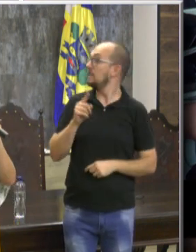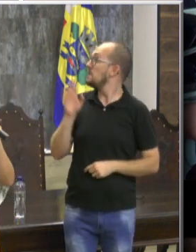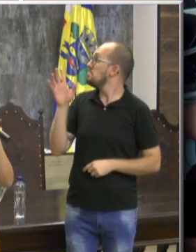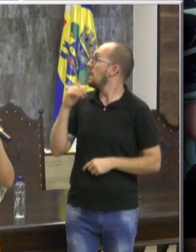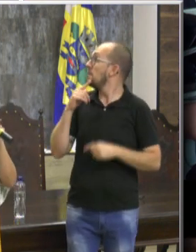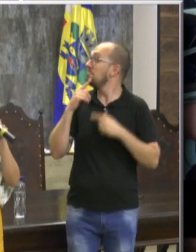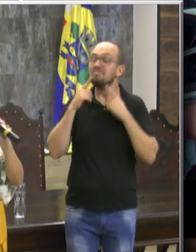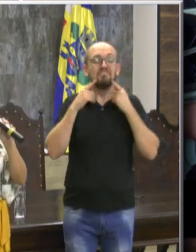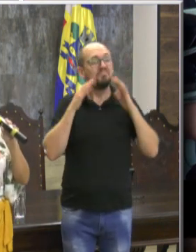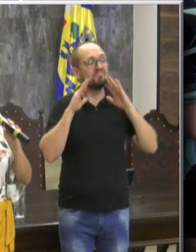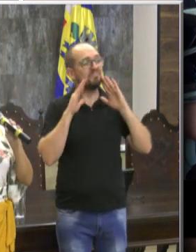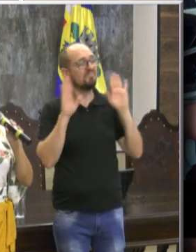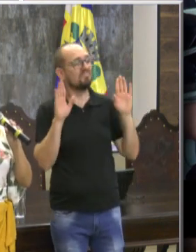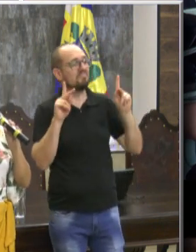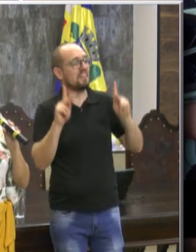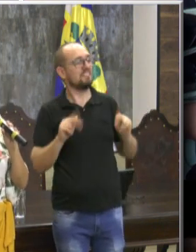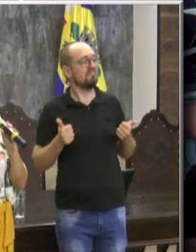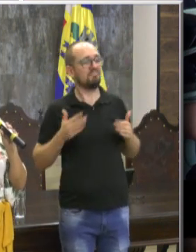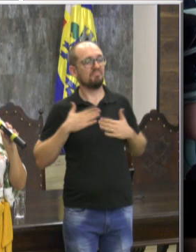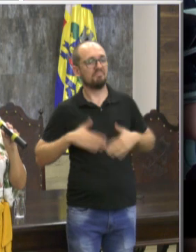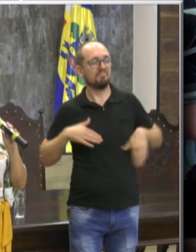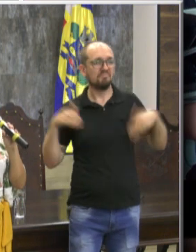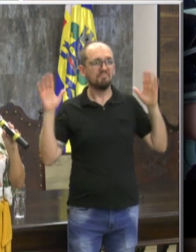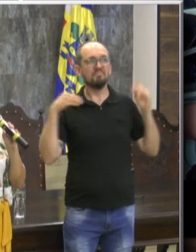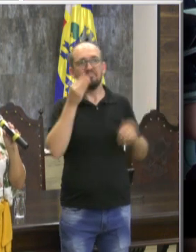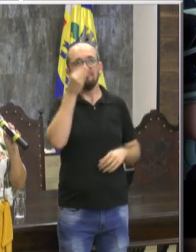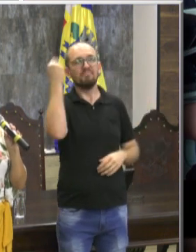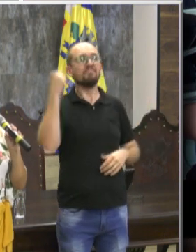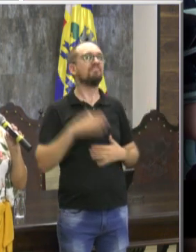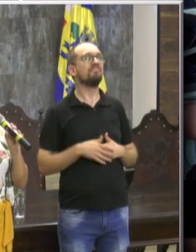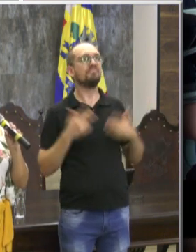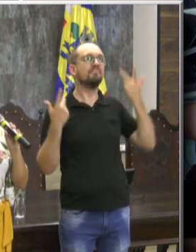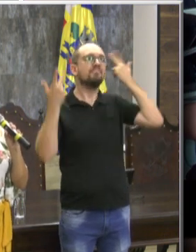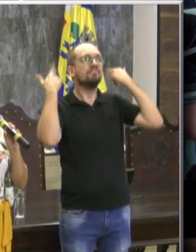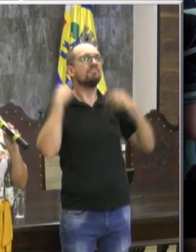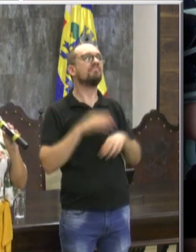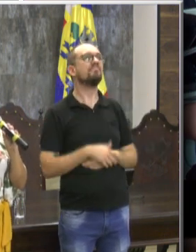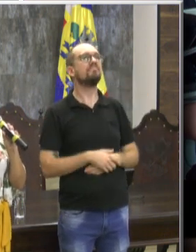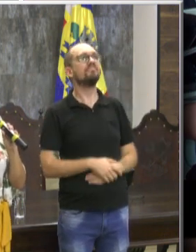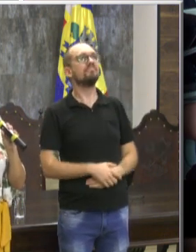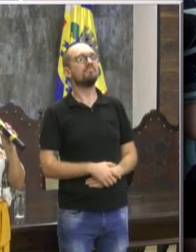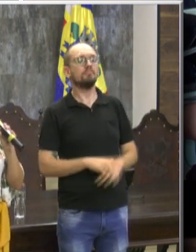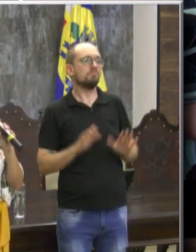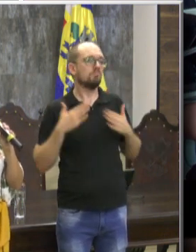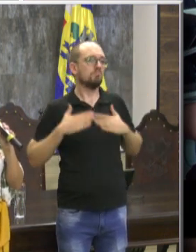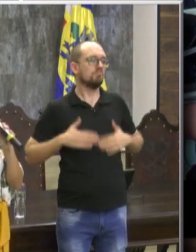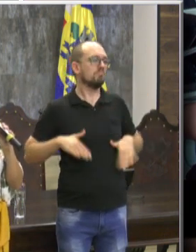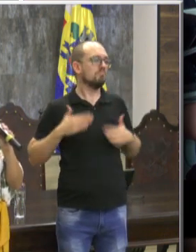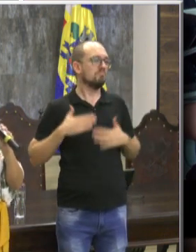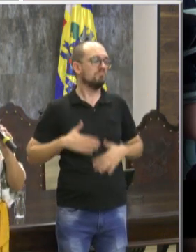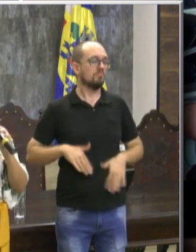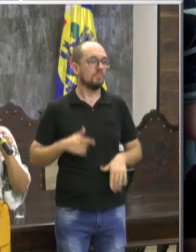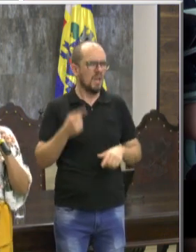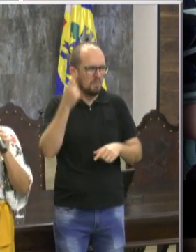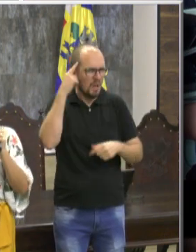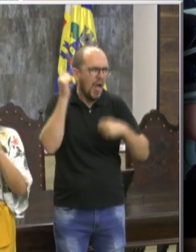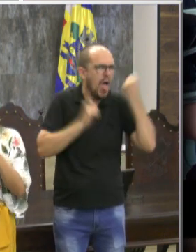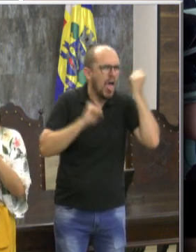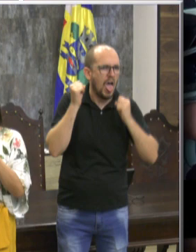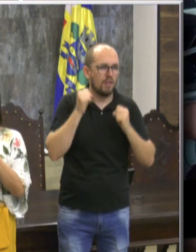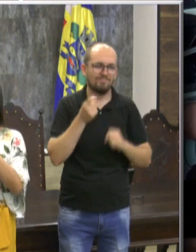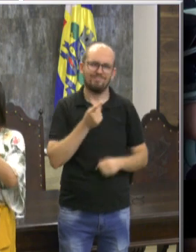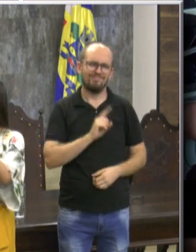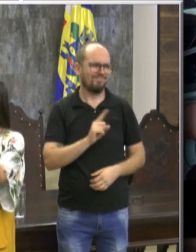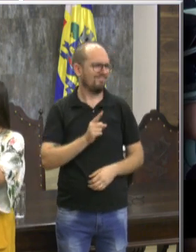do cabeleireiro. Né? O cabeleireiro está lá fazendo o trabalho deles tranquilo. O Gustavo está muito tranquilo. Acho que a